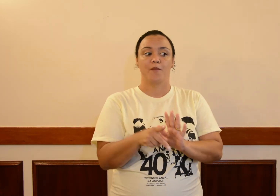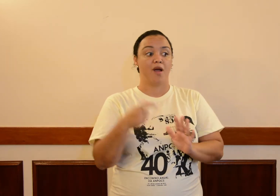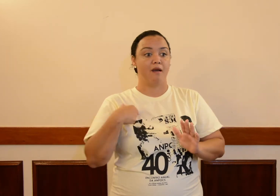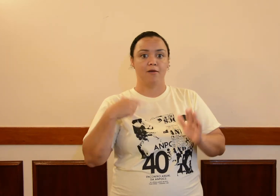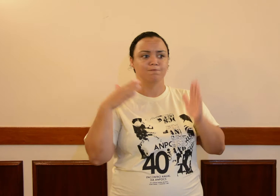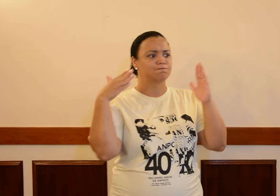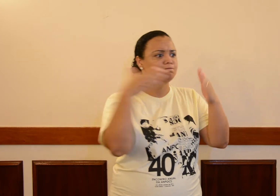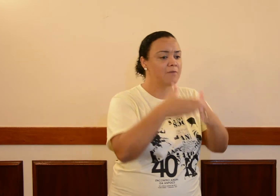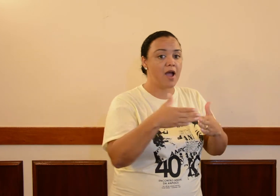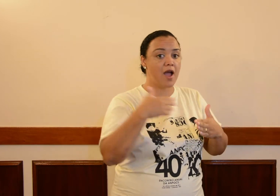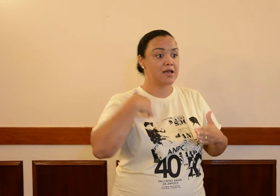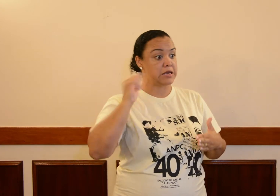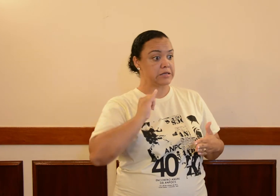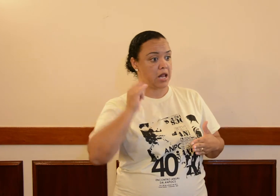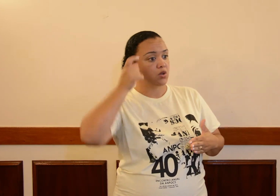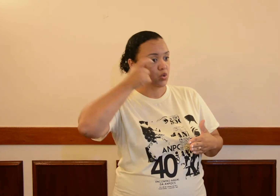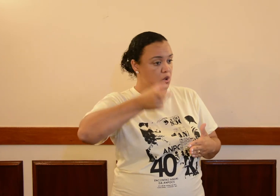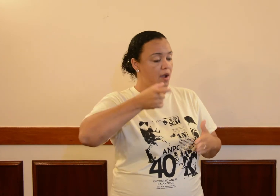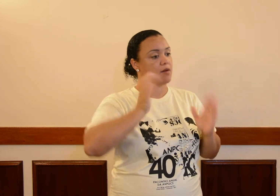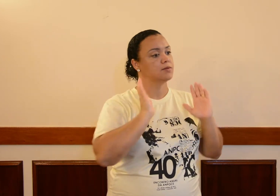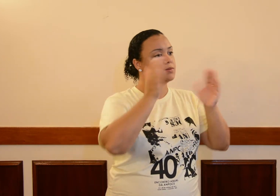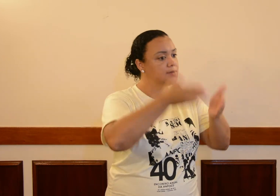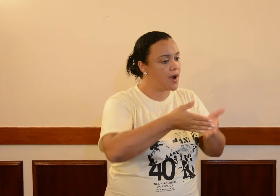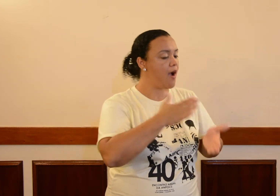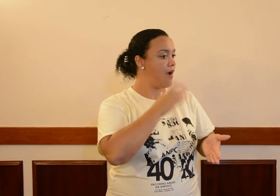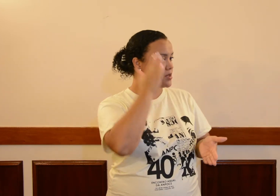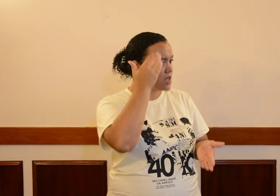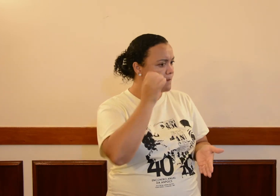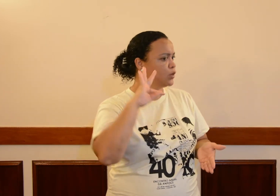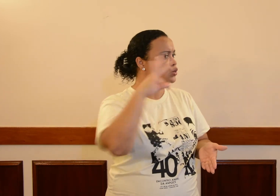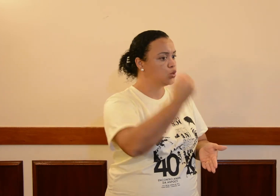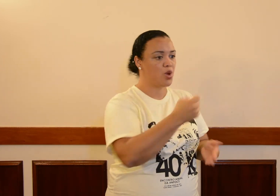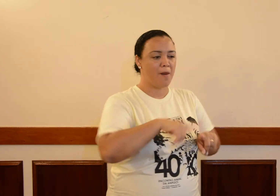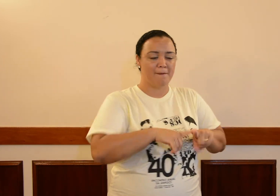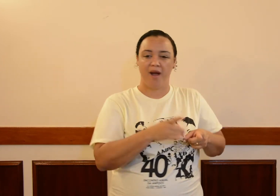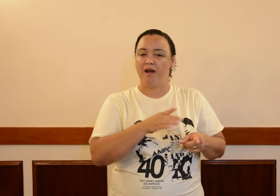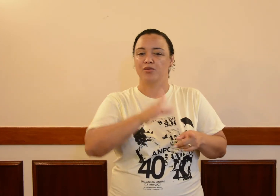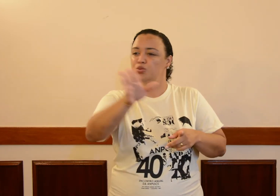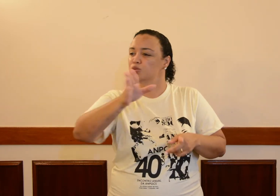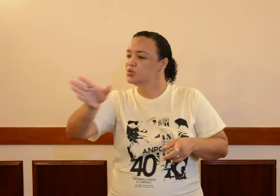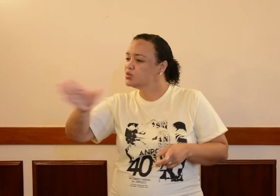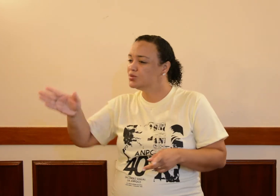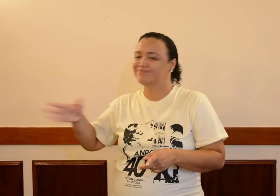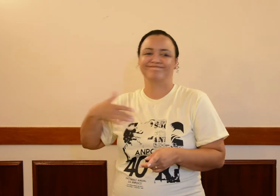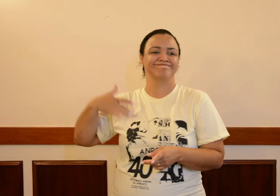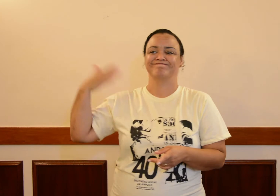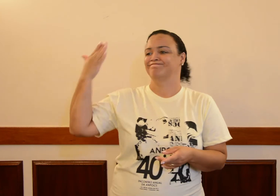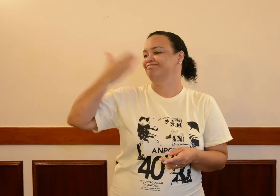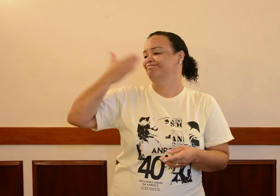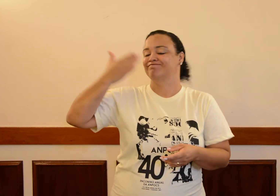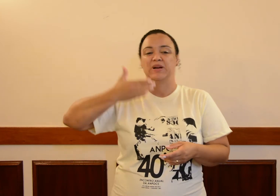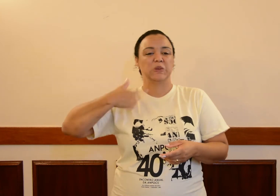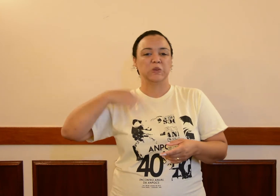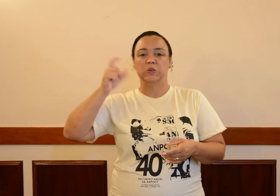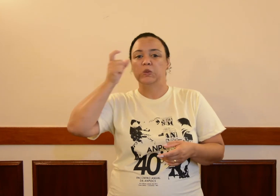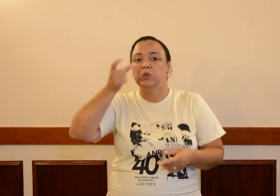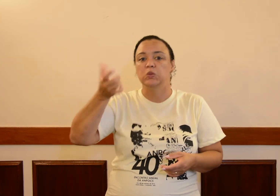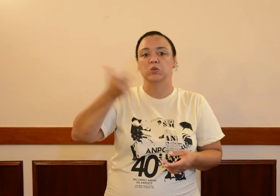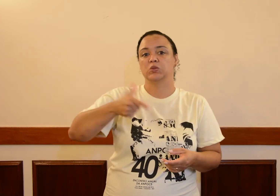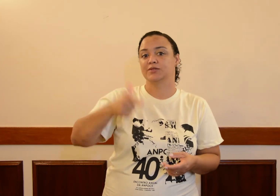transtorno global do desenvolvimento. Chama-se hoje transtorno do espectro autista, o TEA. É formado por uma tríade que envolve dificuldades